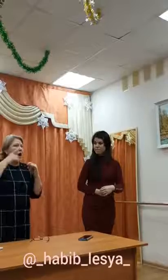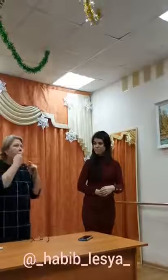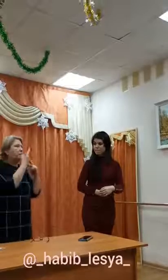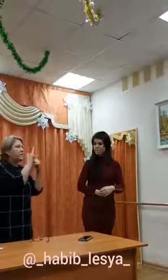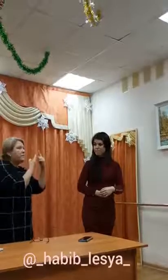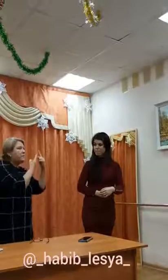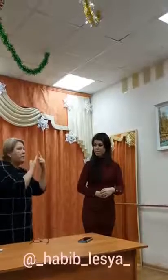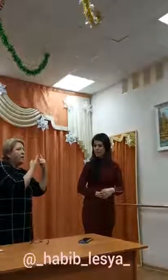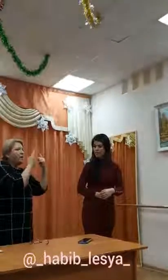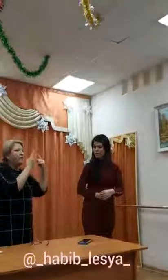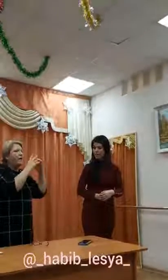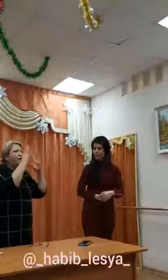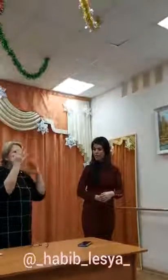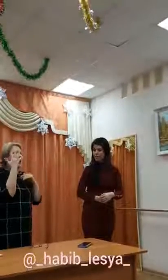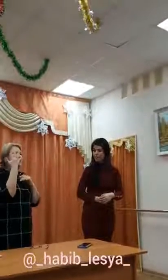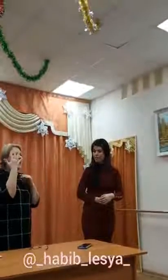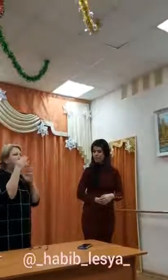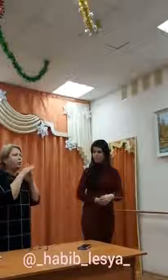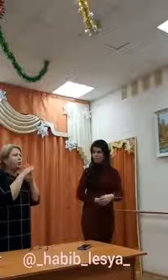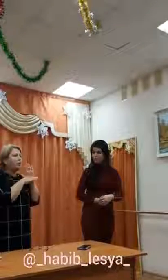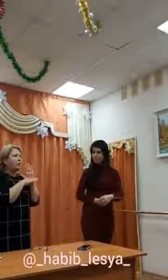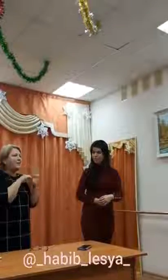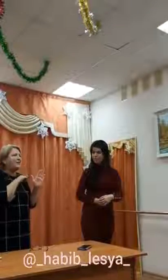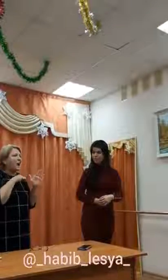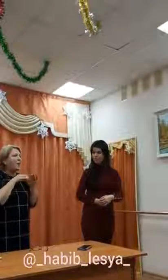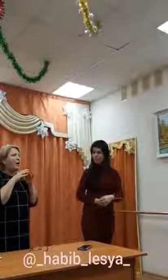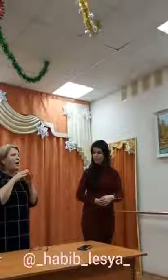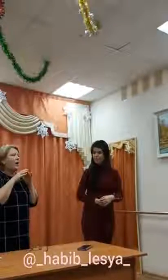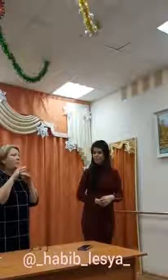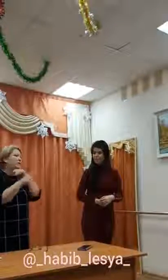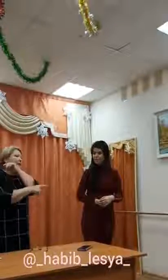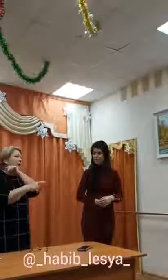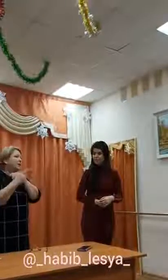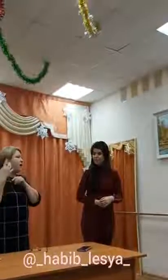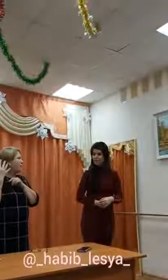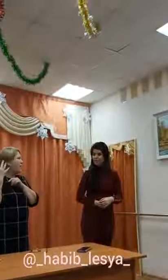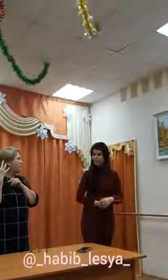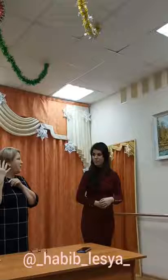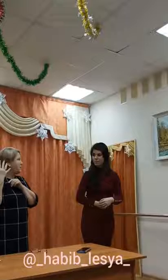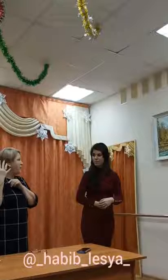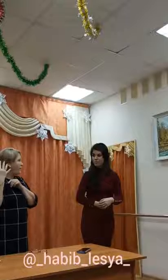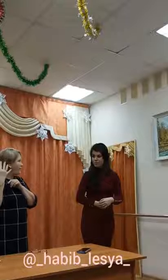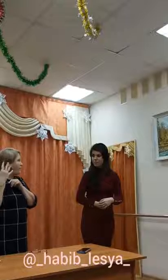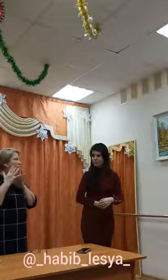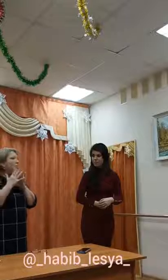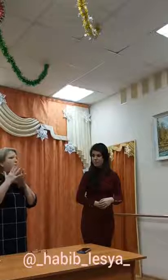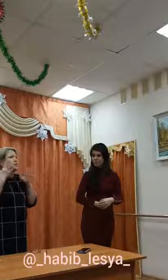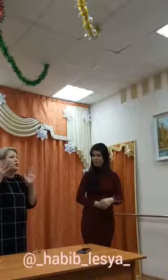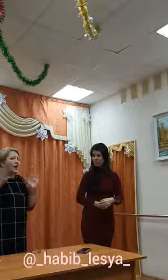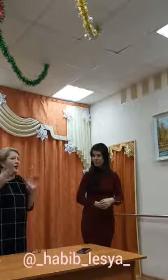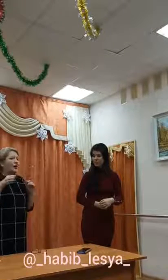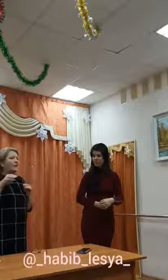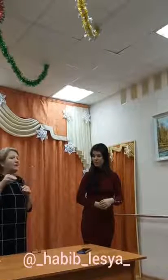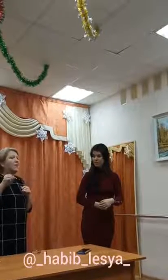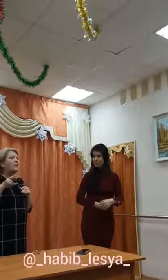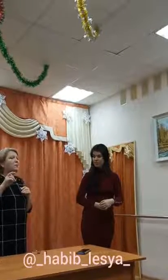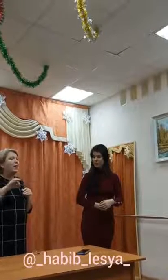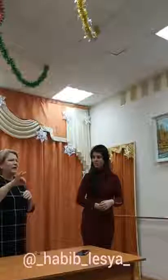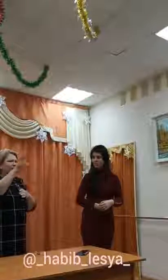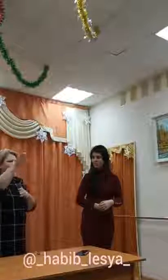Купить. Первая программа. Всего 5 программ. Самая последняя, 5-я программа, большая. Стало бег